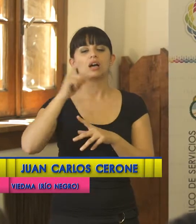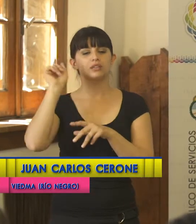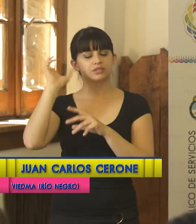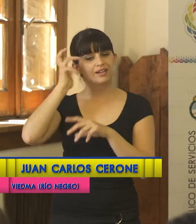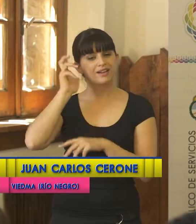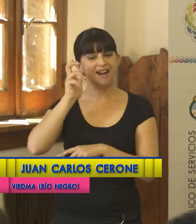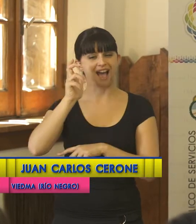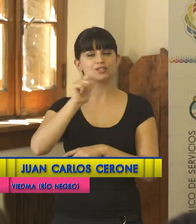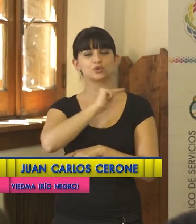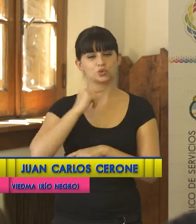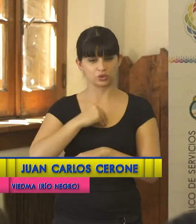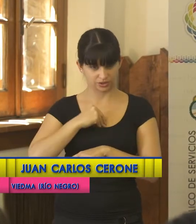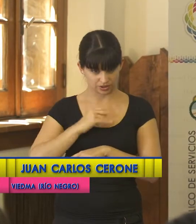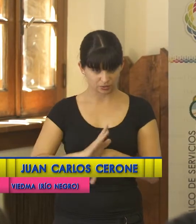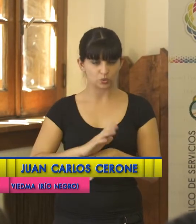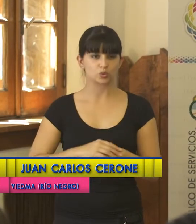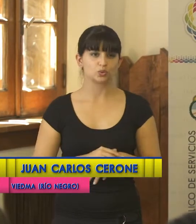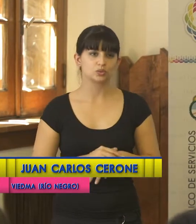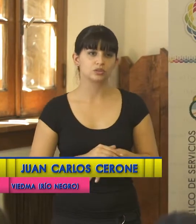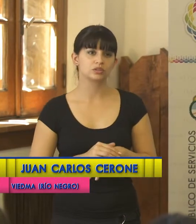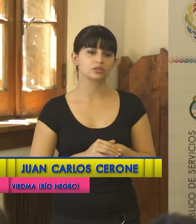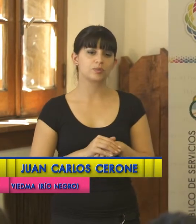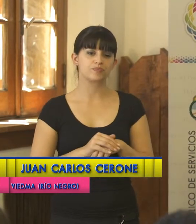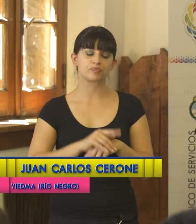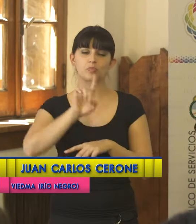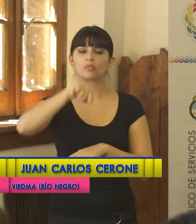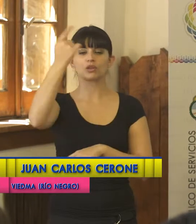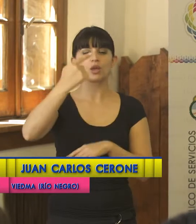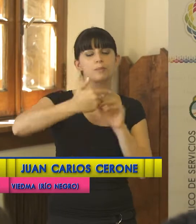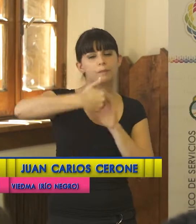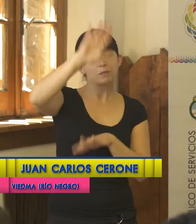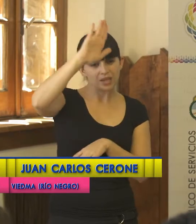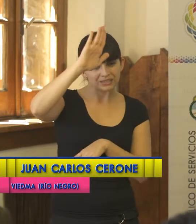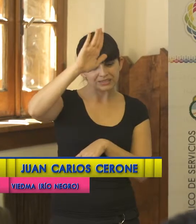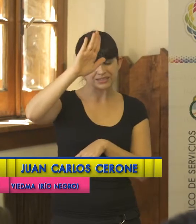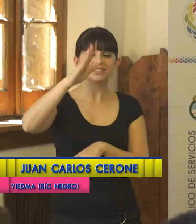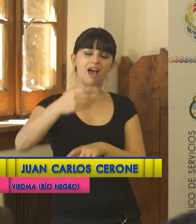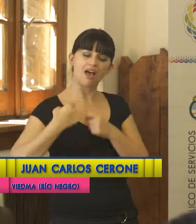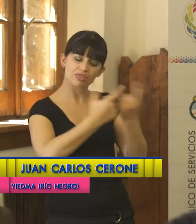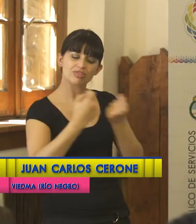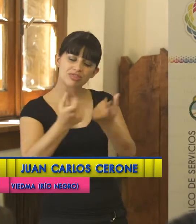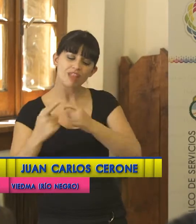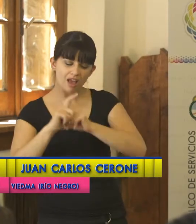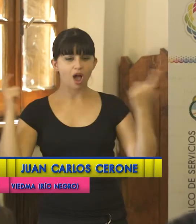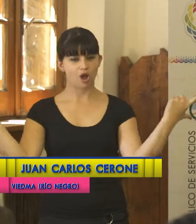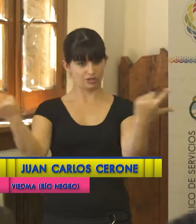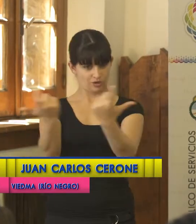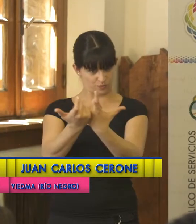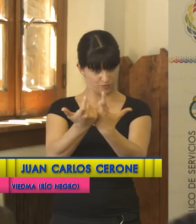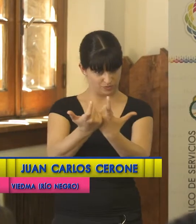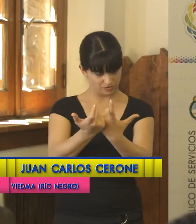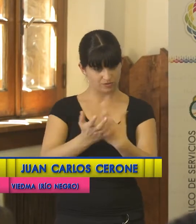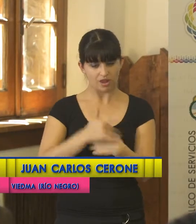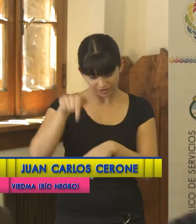pero lo más importante que su en gran mayoría todos tienen un servicio comunitario o sea